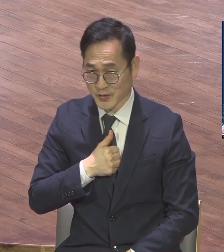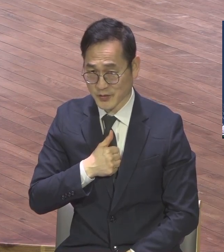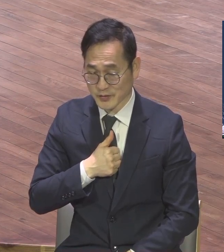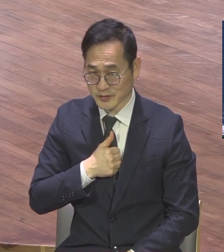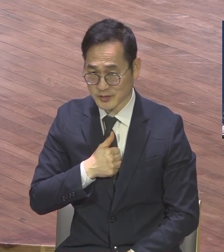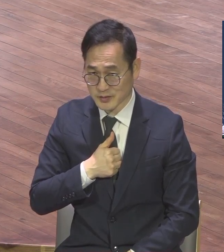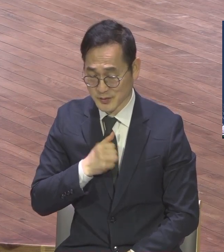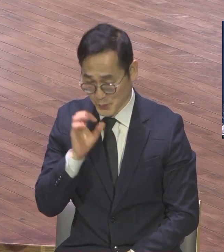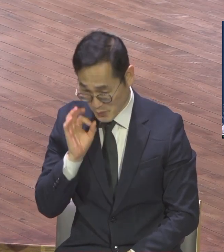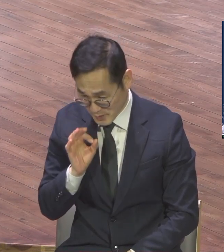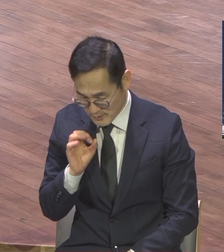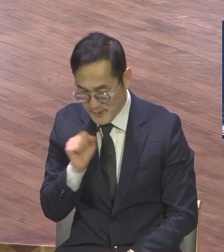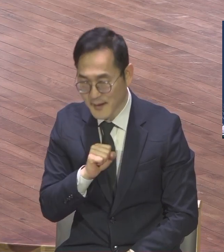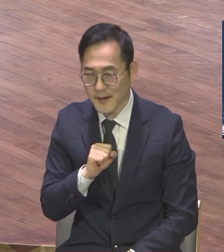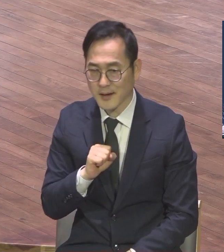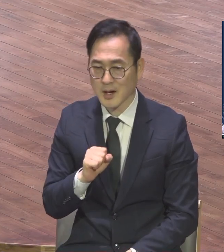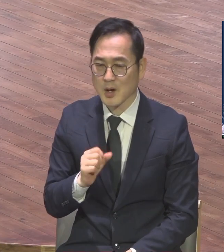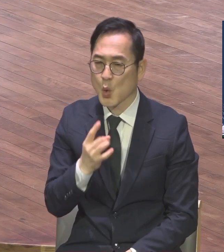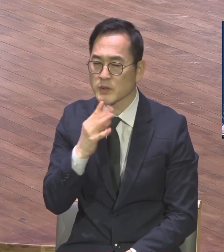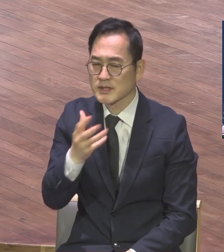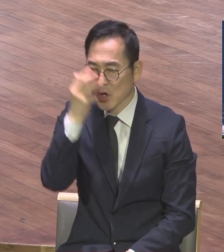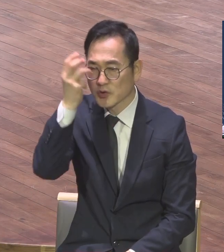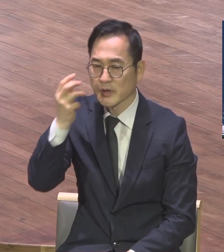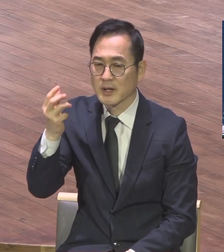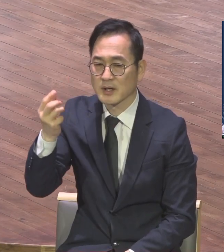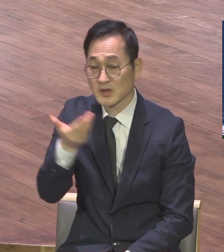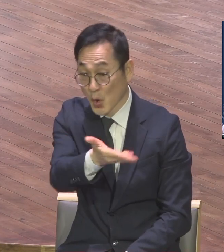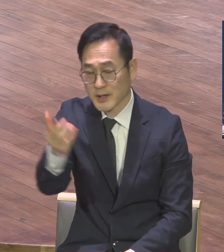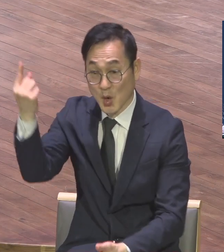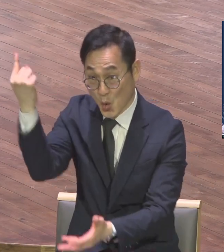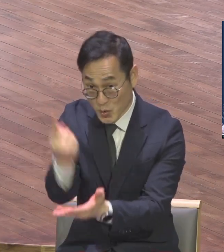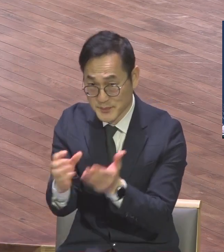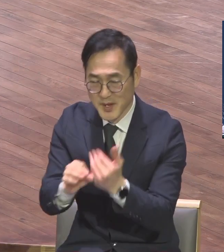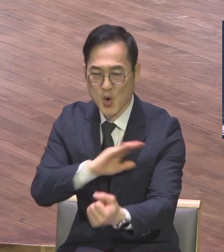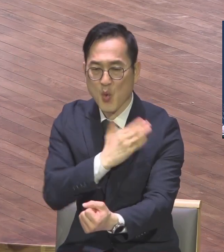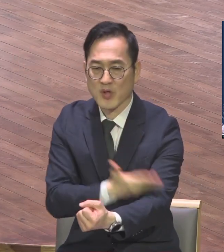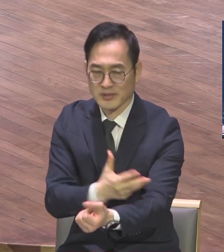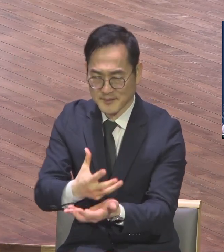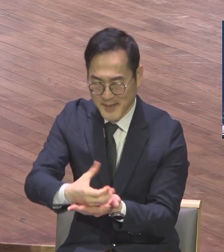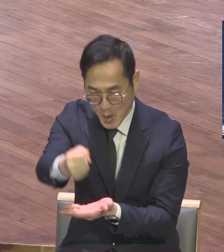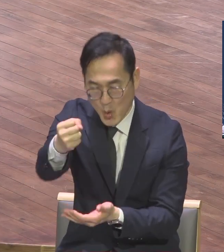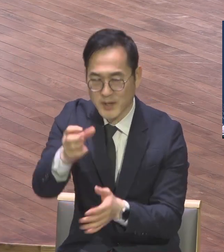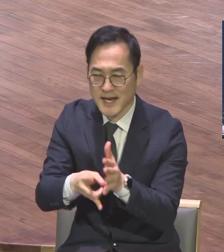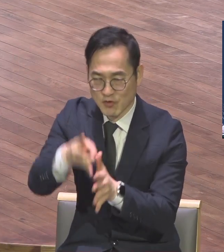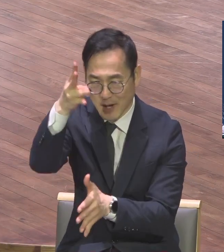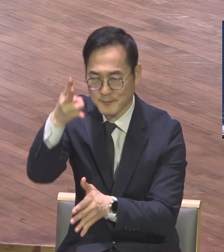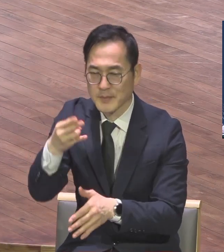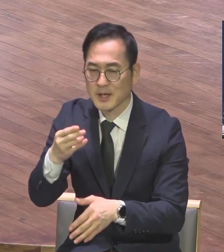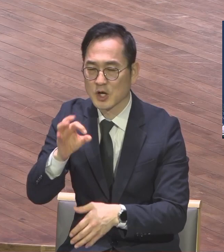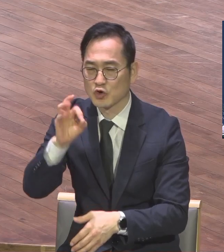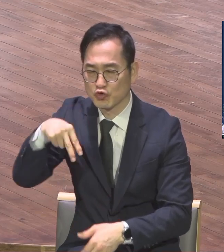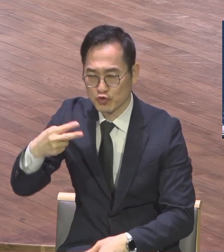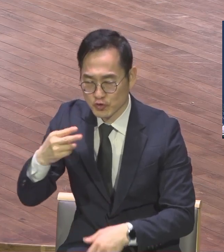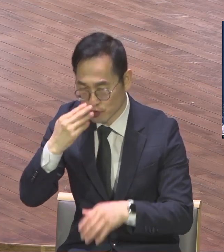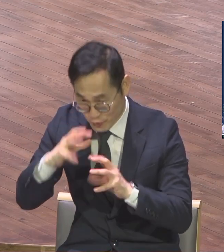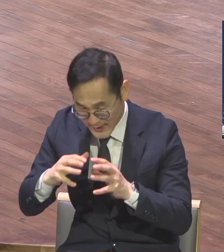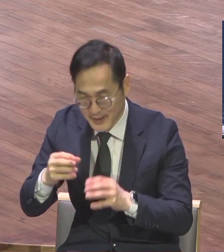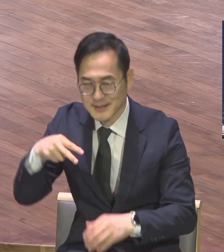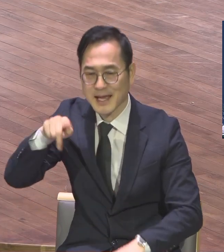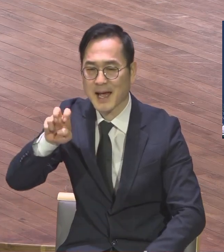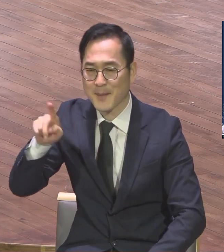너에게 임하시면 너희가 권능을 받고 예루살렘과 온 유대와